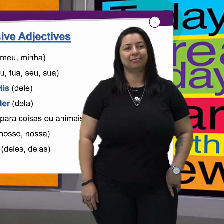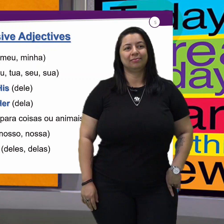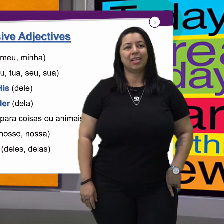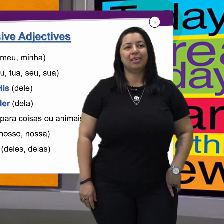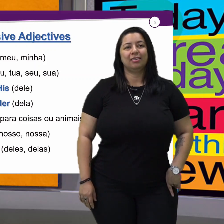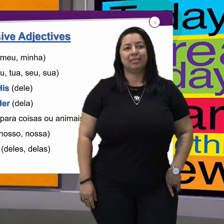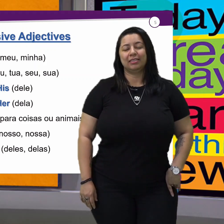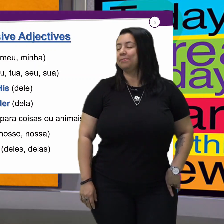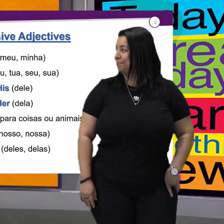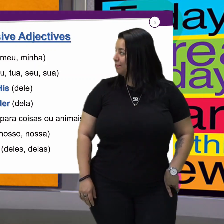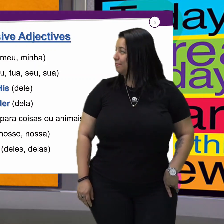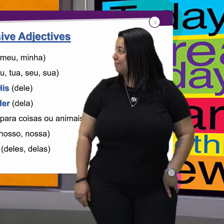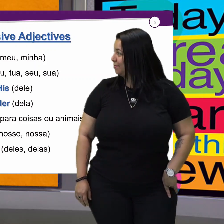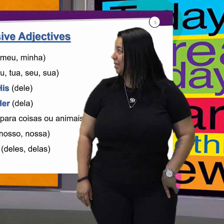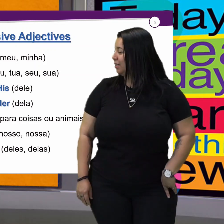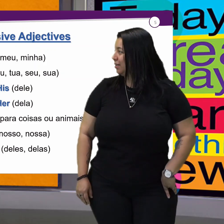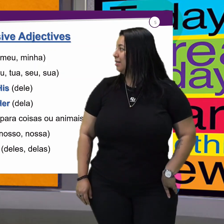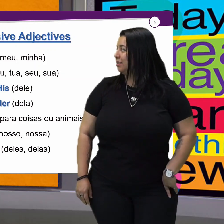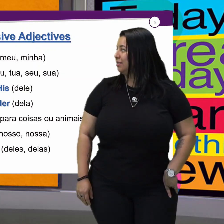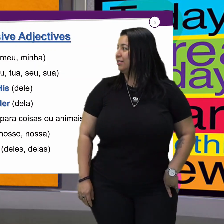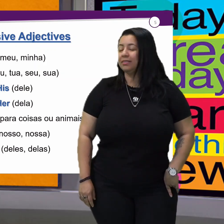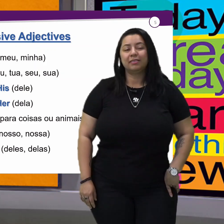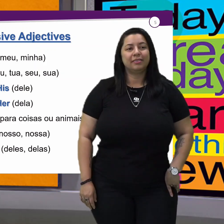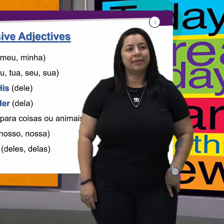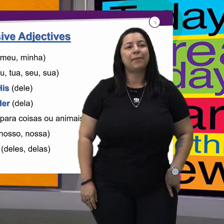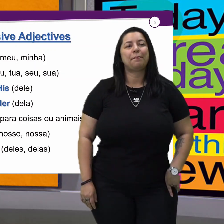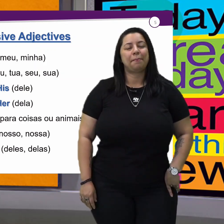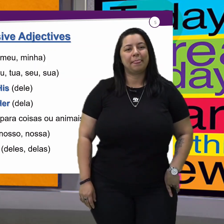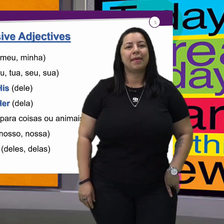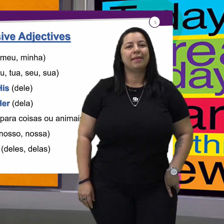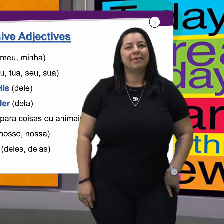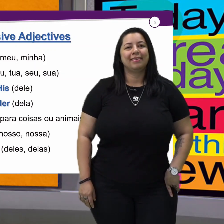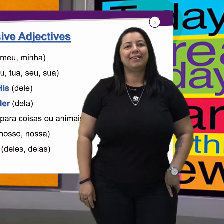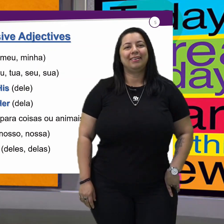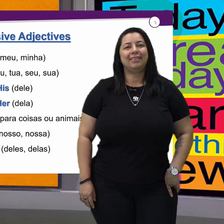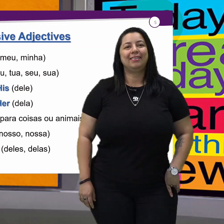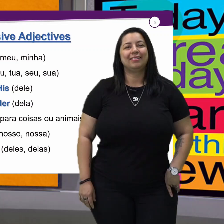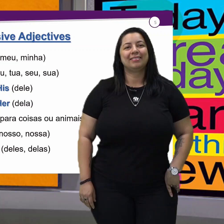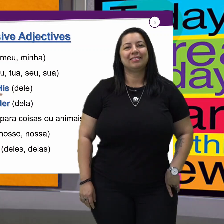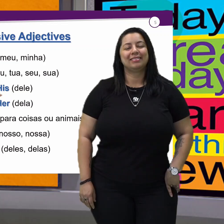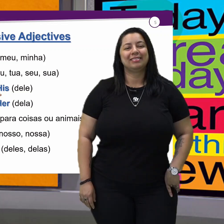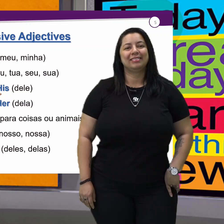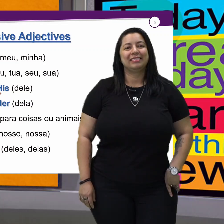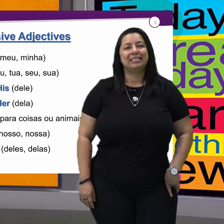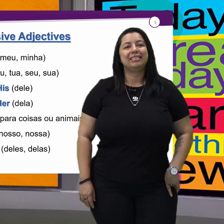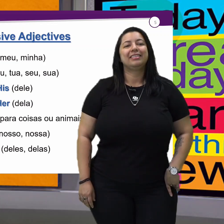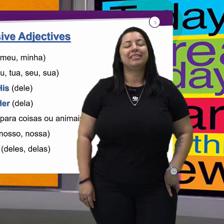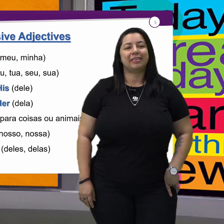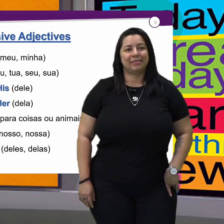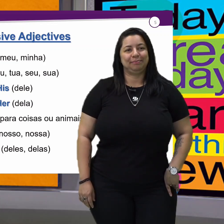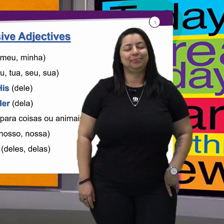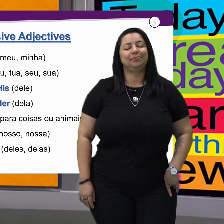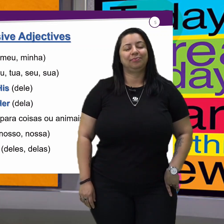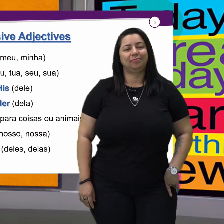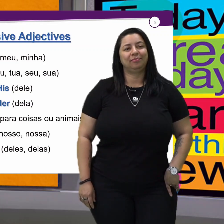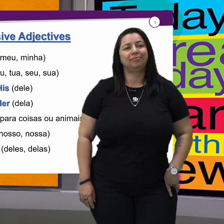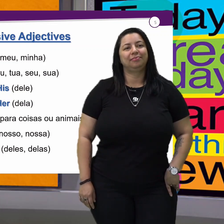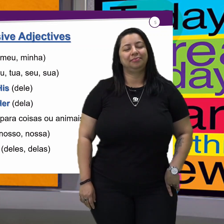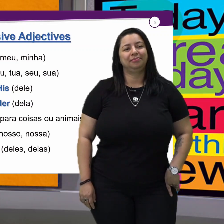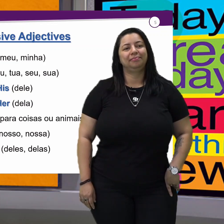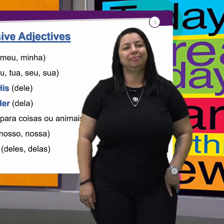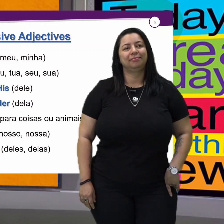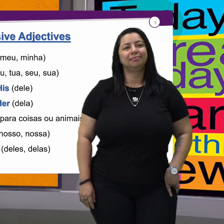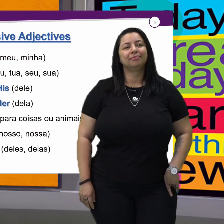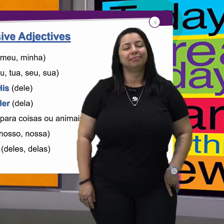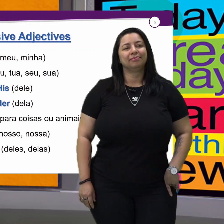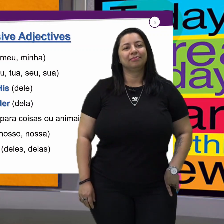seus, suas. E o their vai ser aqui o deles e delas, que é o plural aí do quê? Do his e do her. É o plural desses